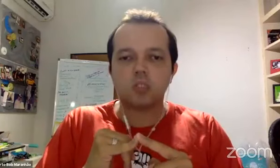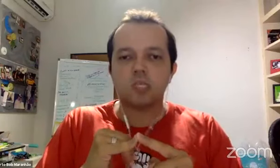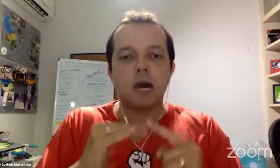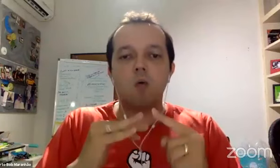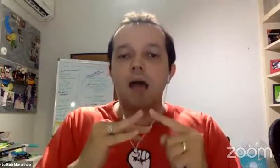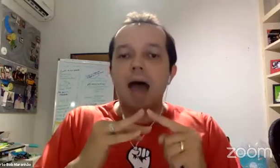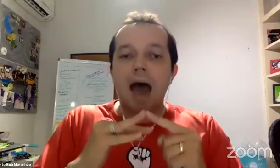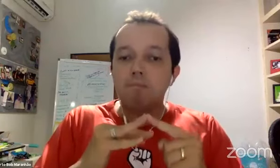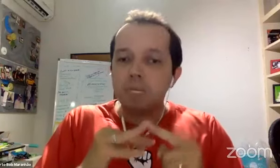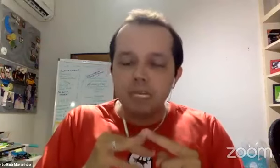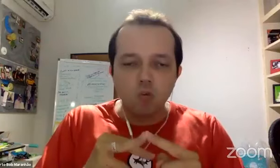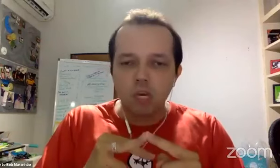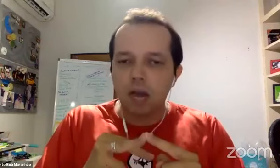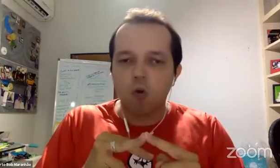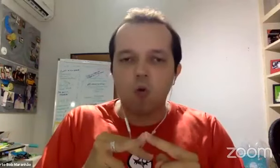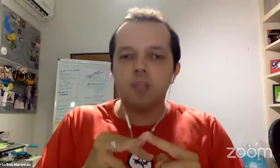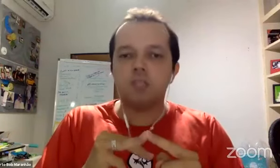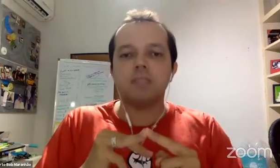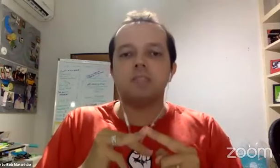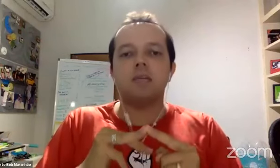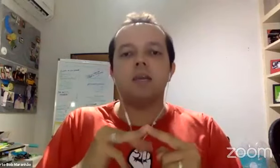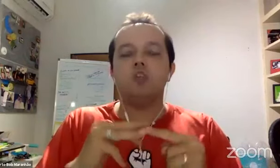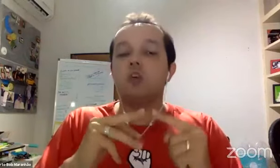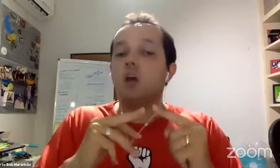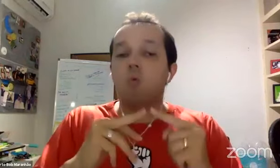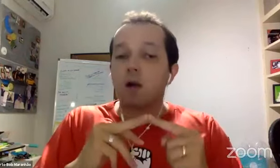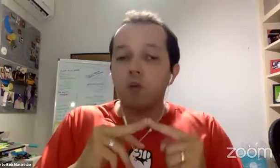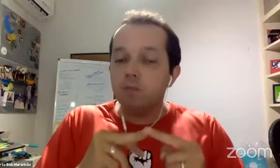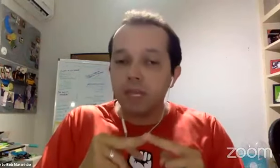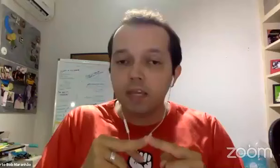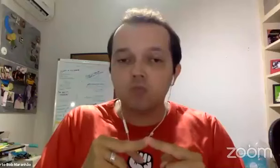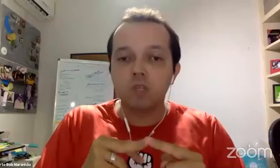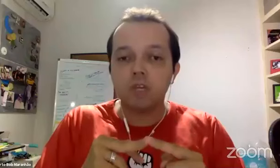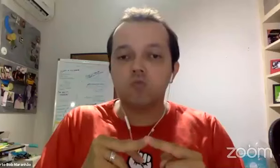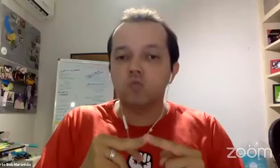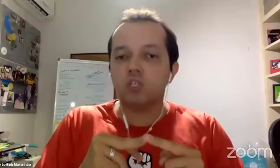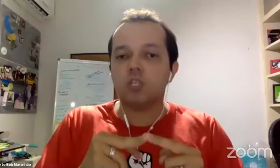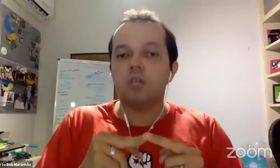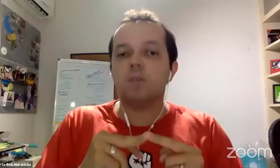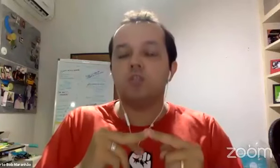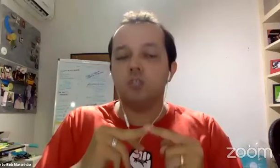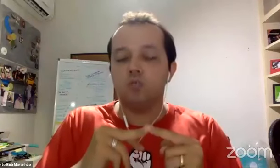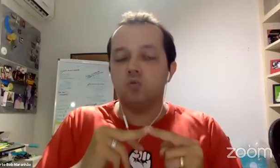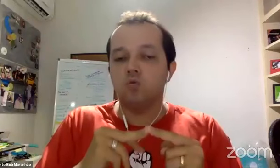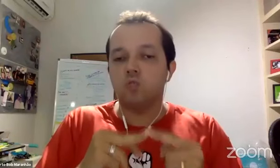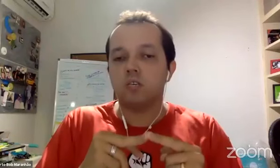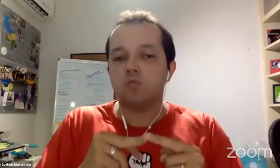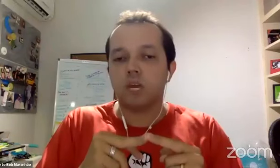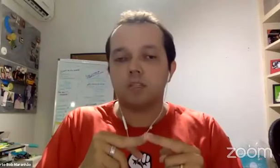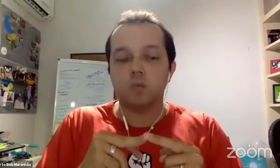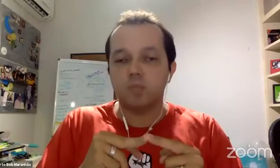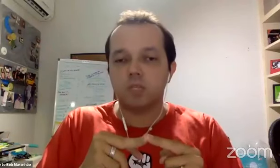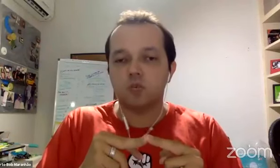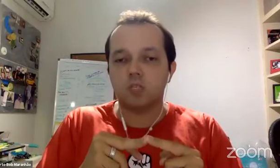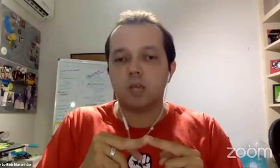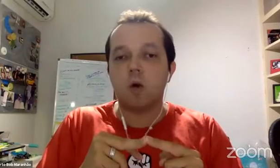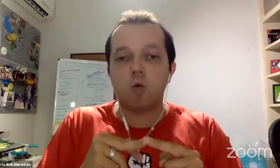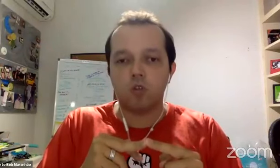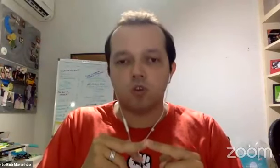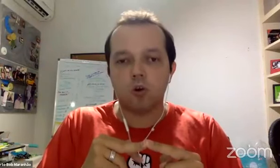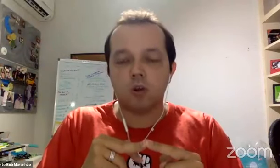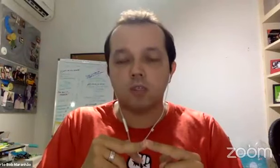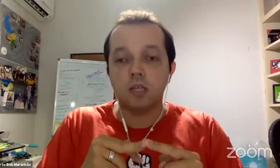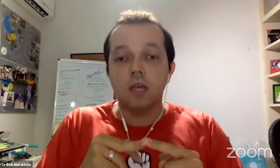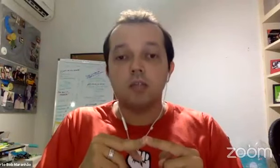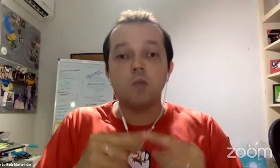assistência social, abrigo que acolha esse paciente, um acolhimento dentro do sistema dos centros de atenção psicossocial,